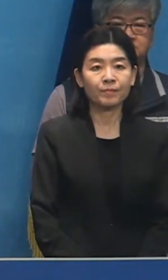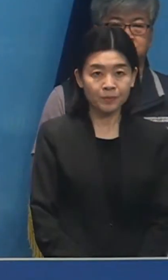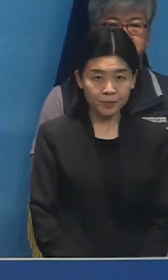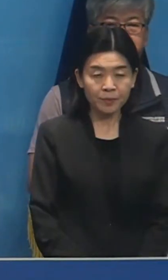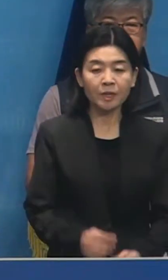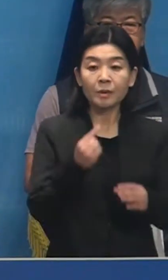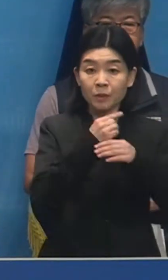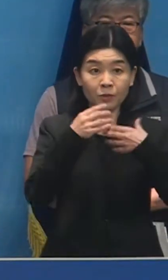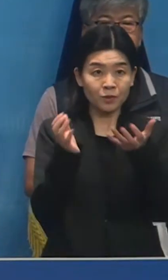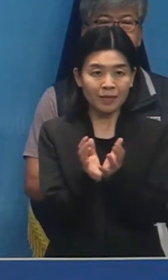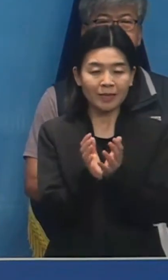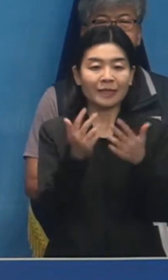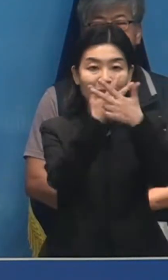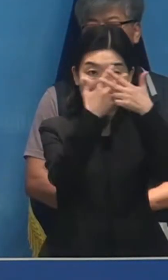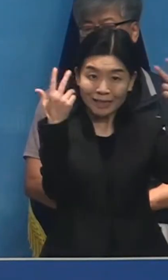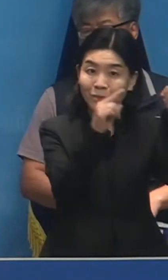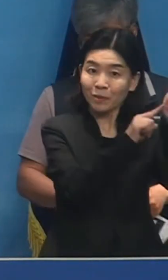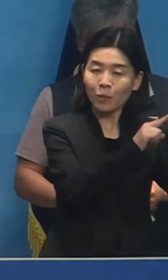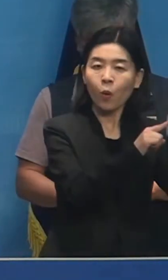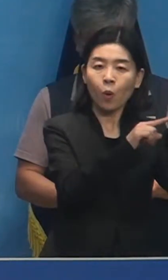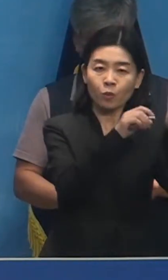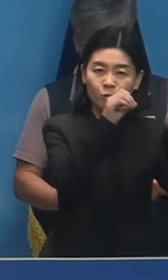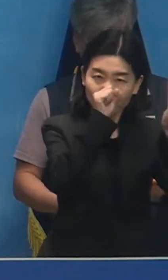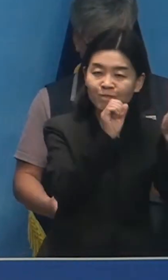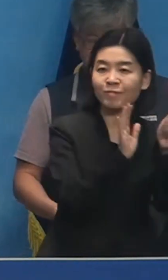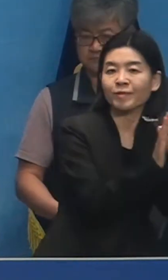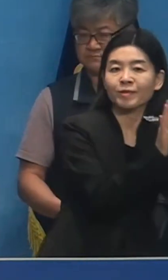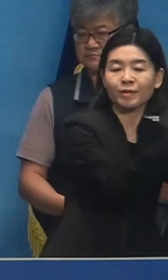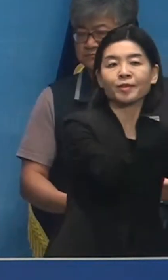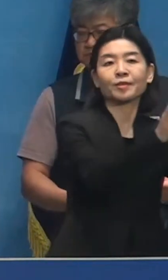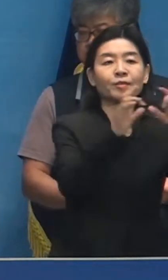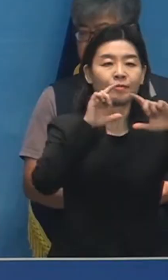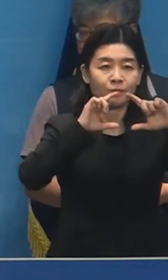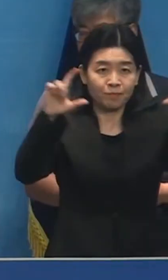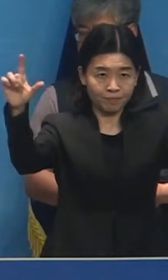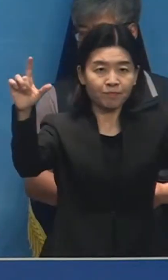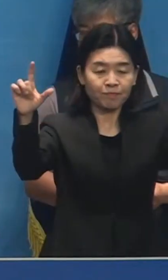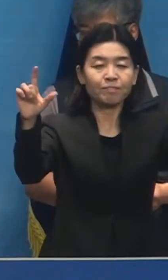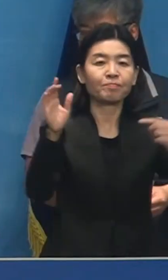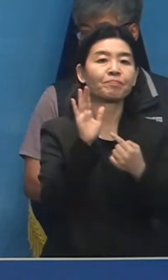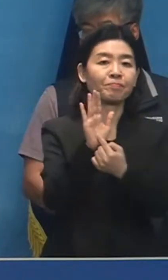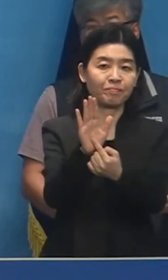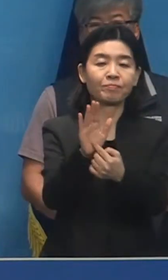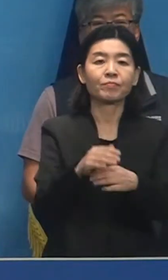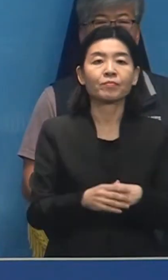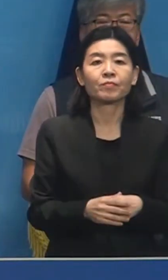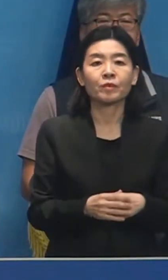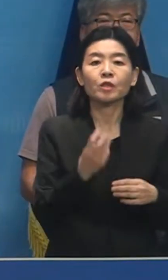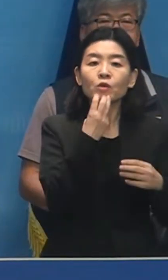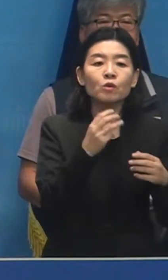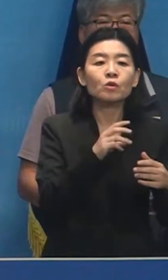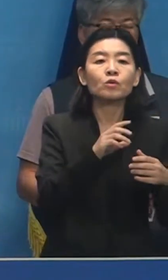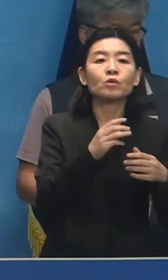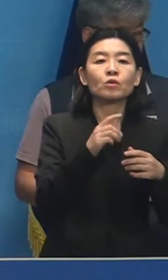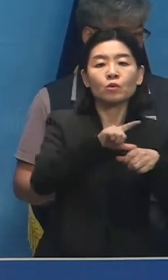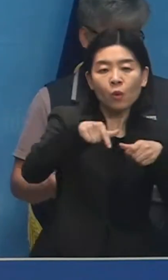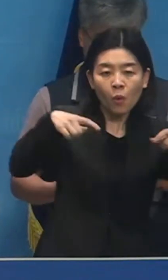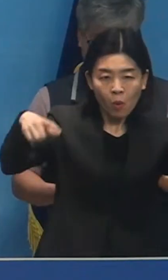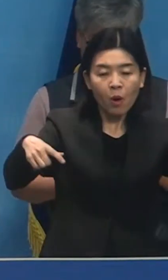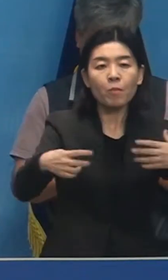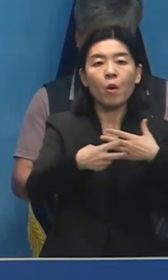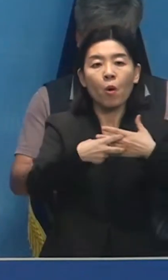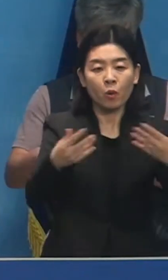지금부터 더불어민주당 이재명 후보 지지선언 기자회견을 진행하도록 하겠습니다. 오늘 수도권 병원 노동자 1만